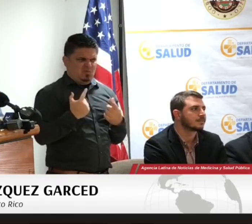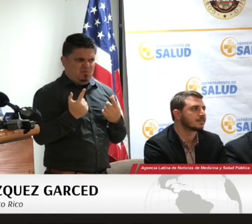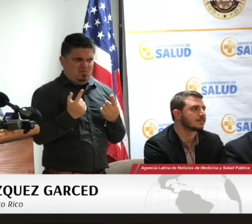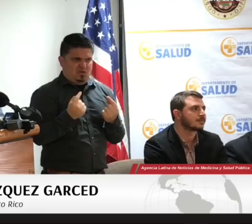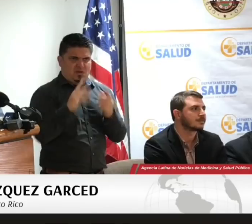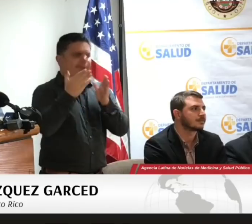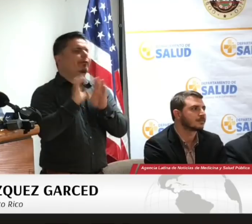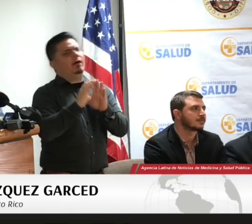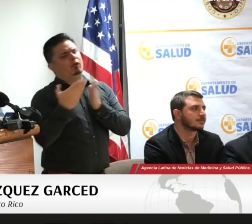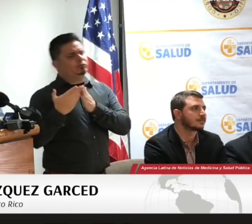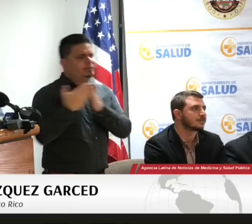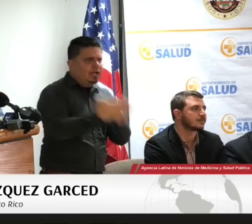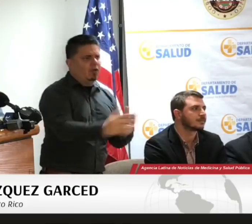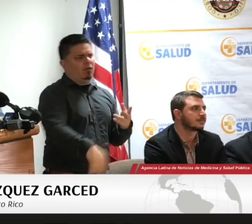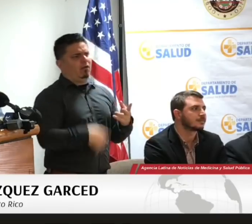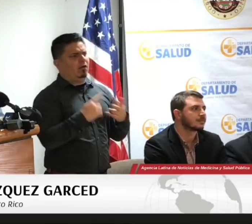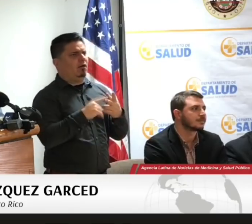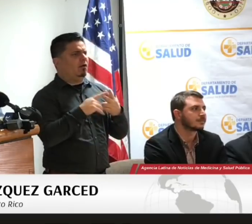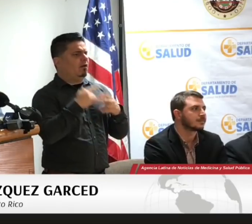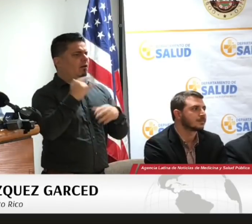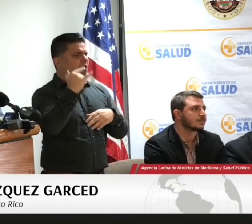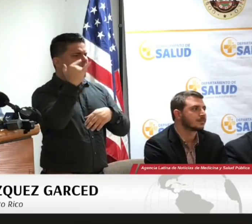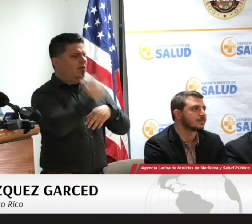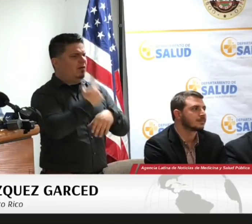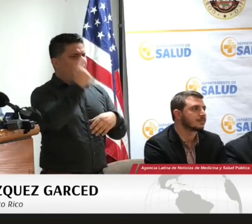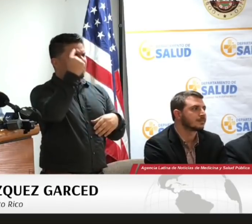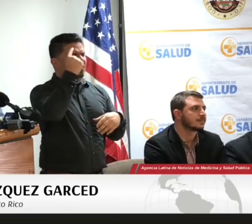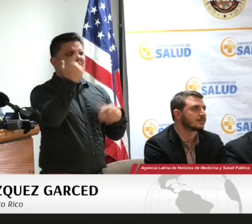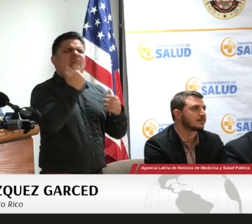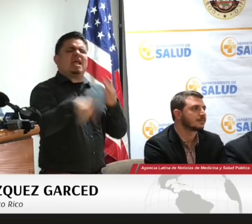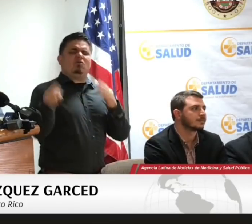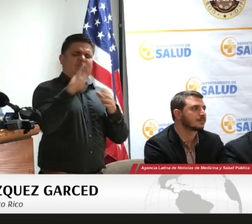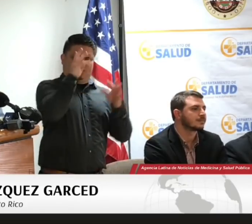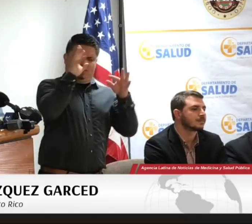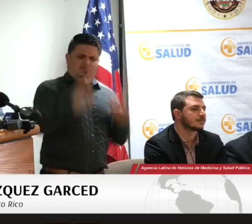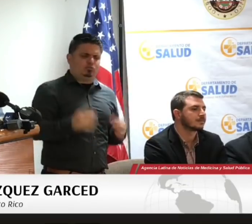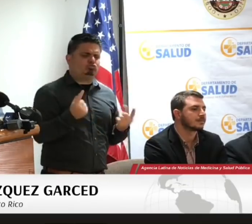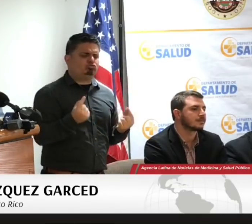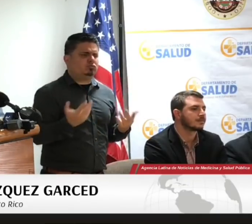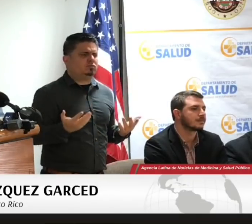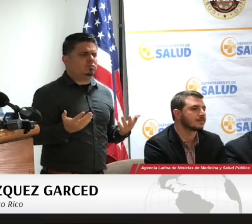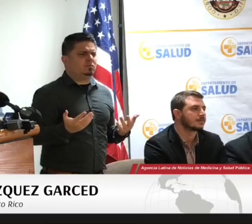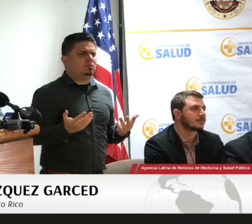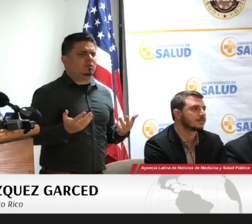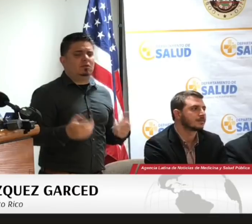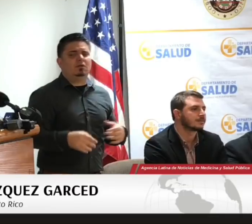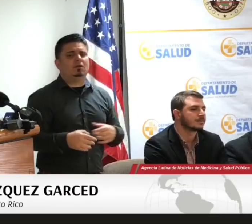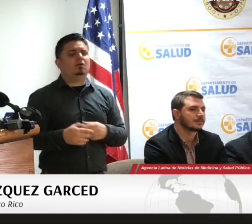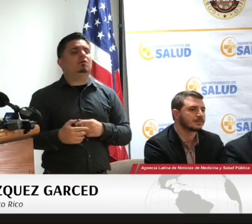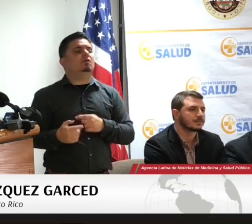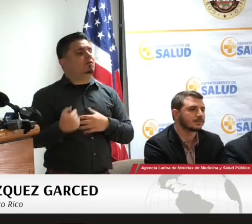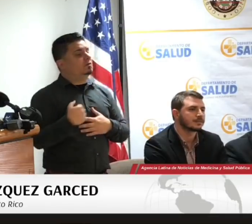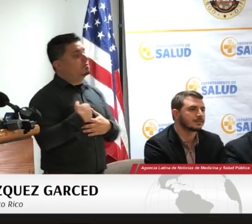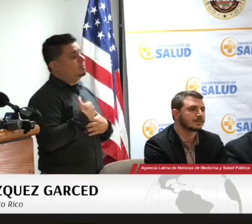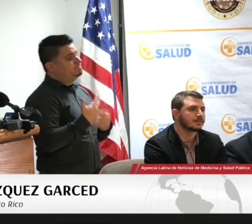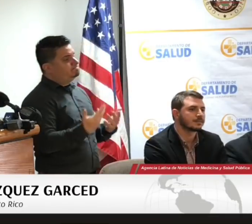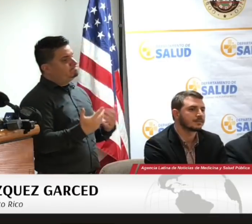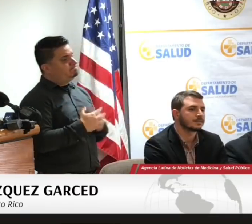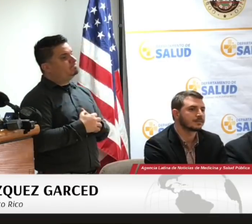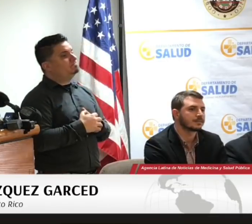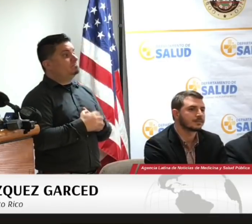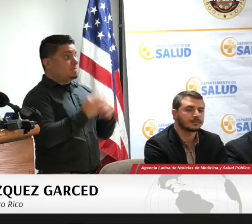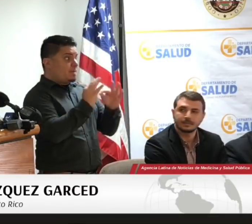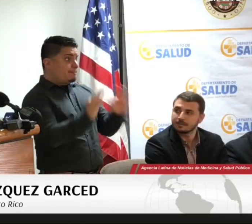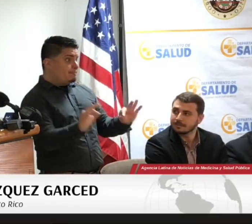¿Cuál es la directriz específica que se está siguiendo sobre esta situación? Bueno, es importante aclarar, quizás ellos puedan